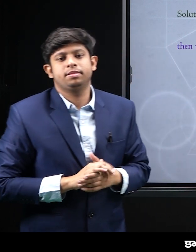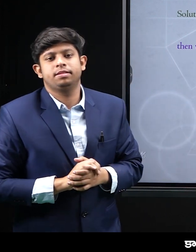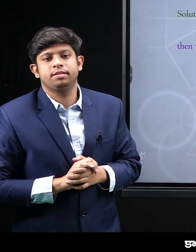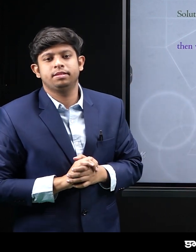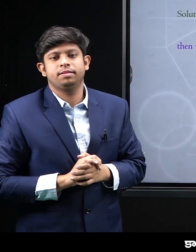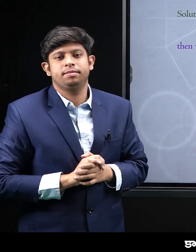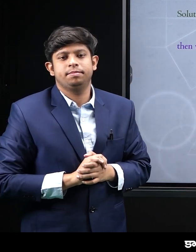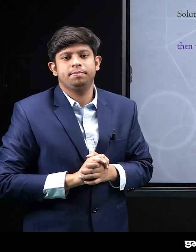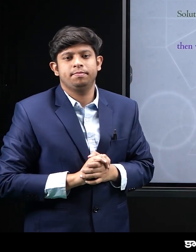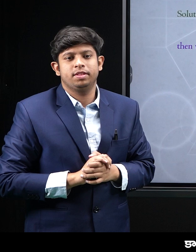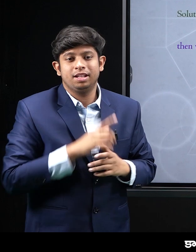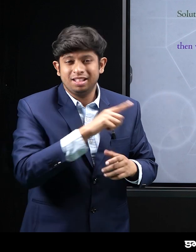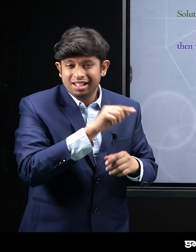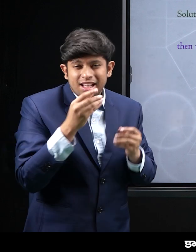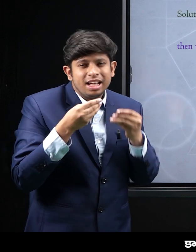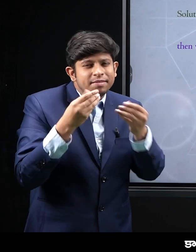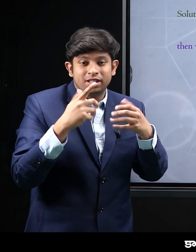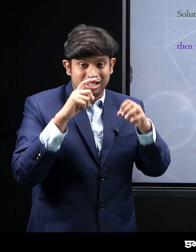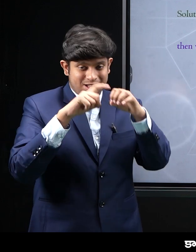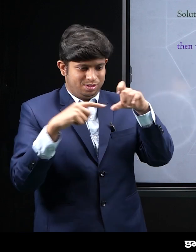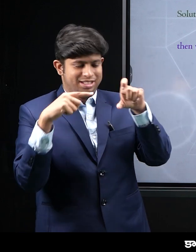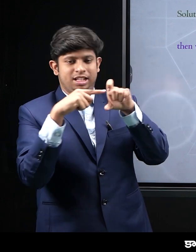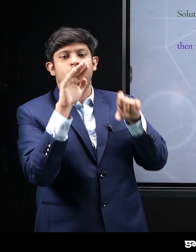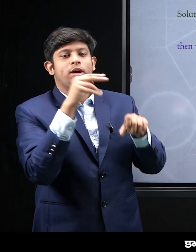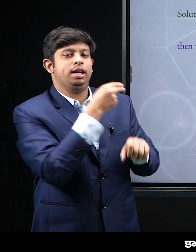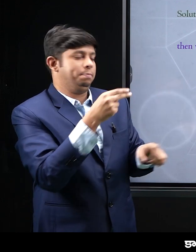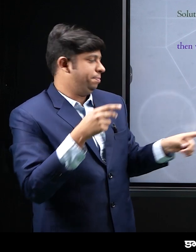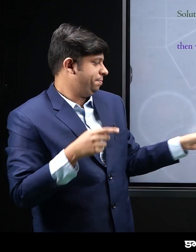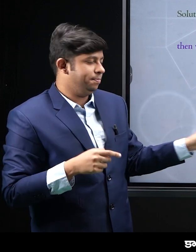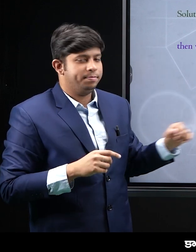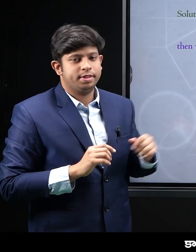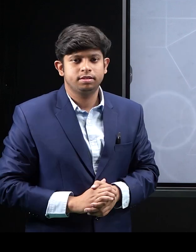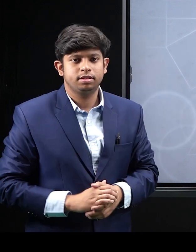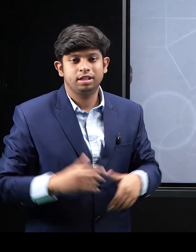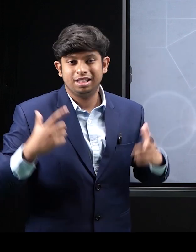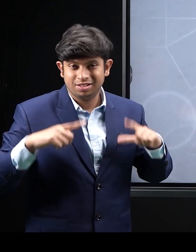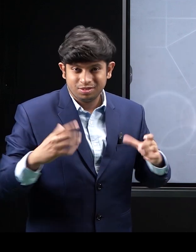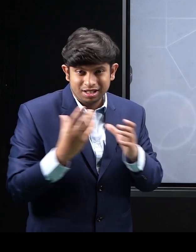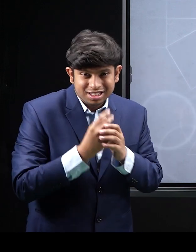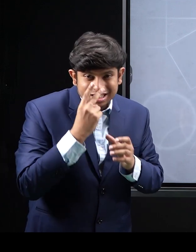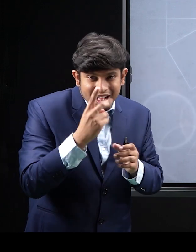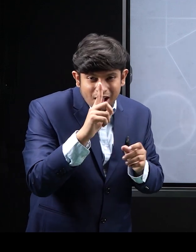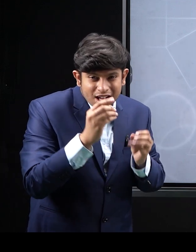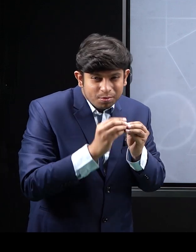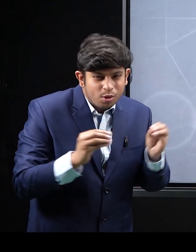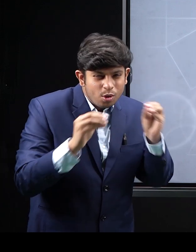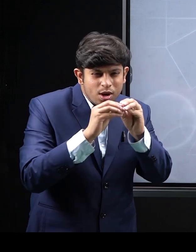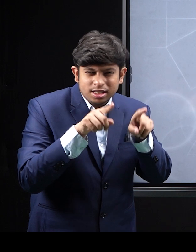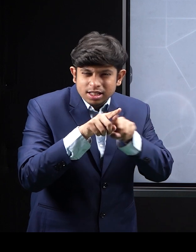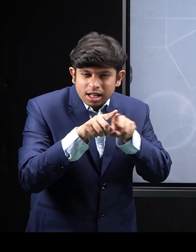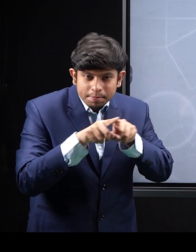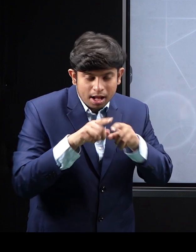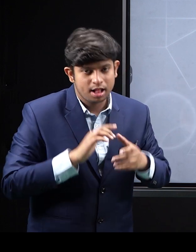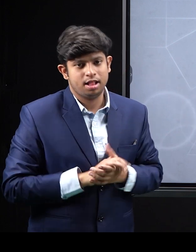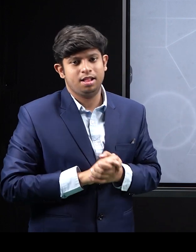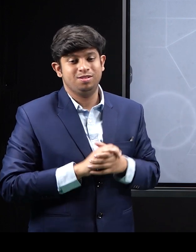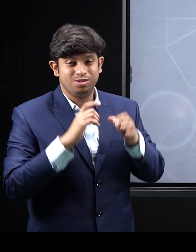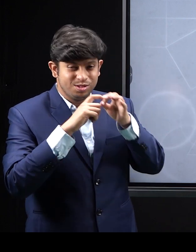కాబట్టి ఇచ్చిన సమీకరణం చతుర్భుజ సమీకరణం. ఇంకొక ఉదాహరణ చూద్దాం. x ఇంటూ x మైనస్